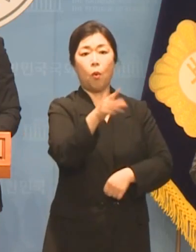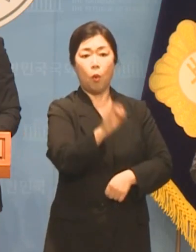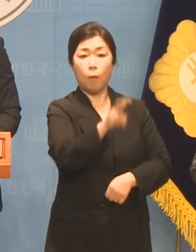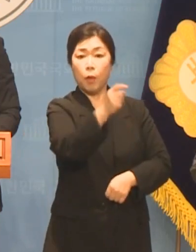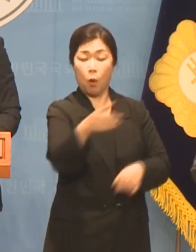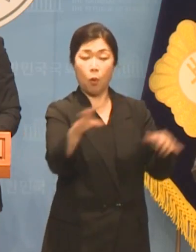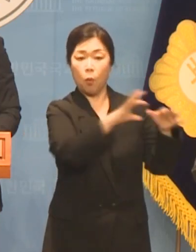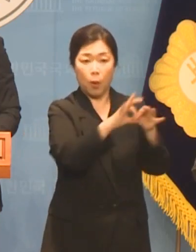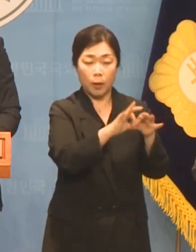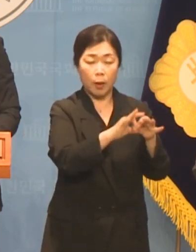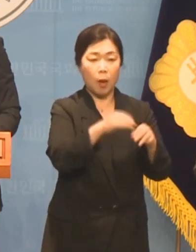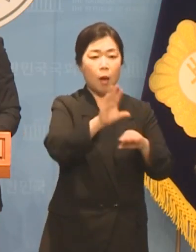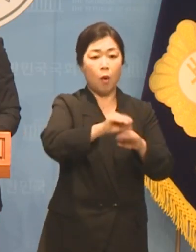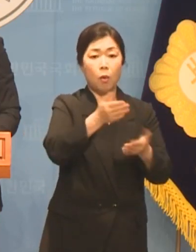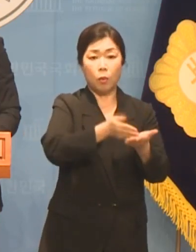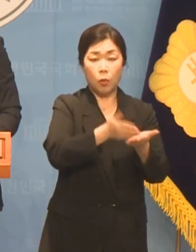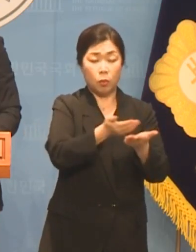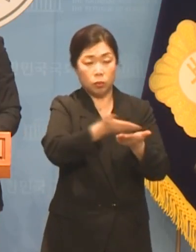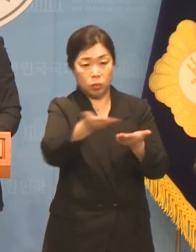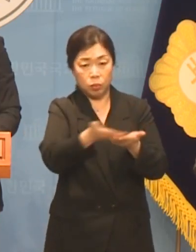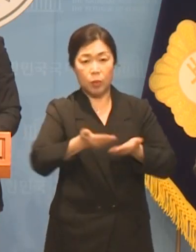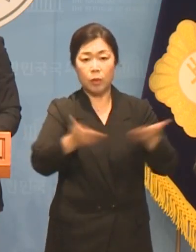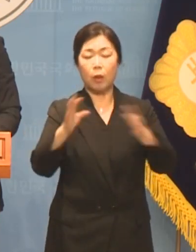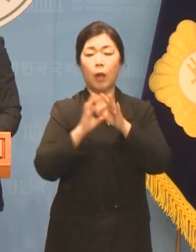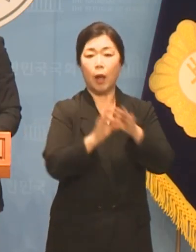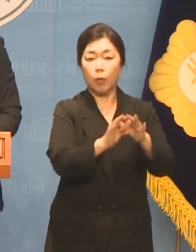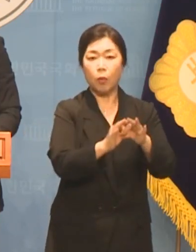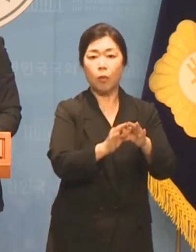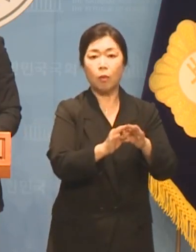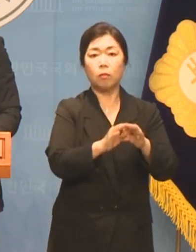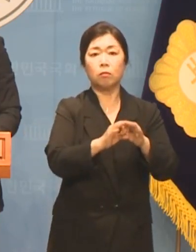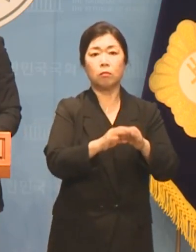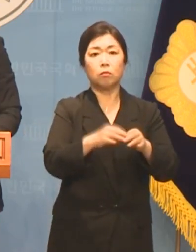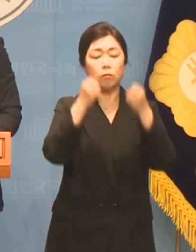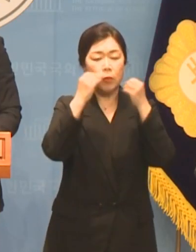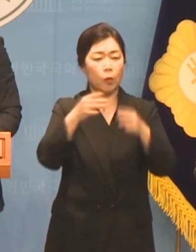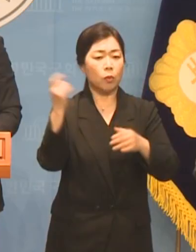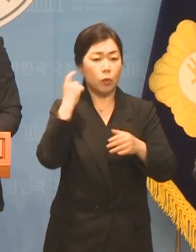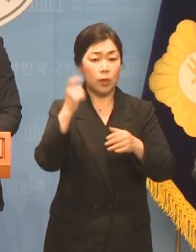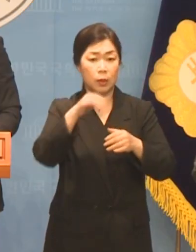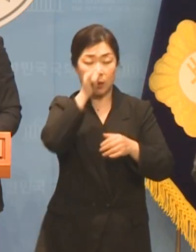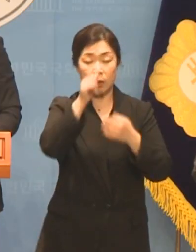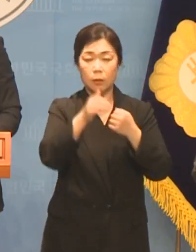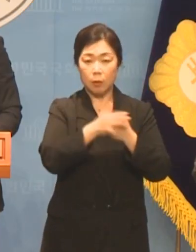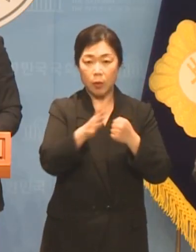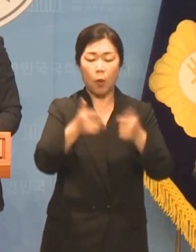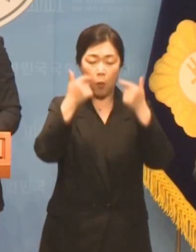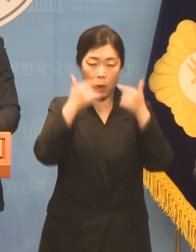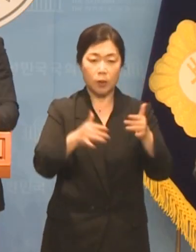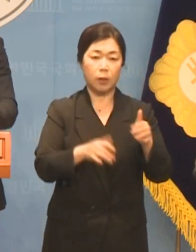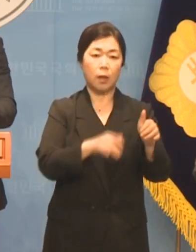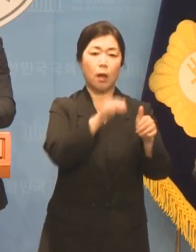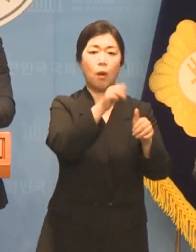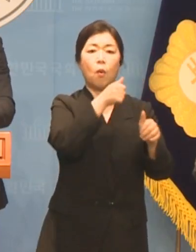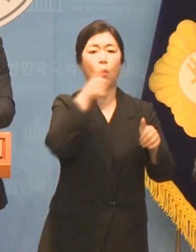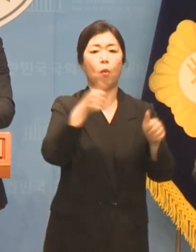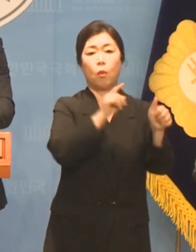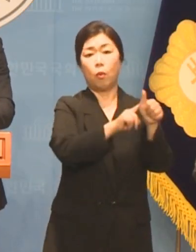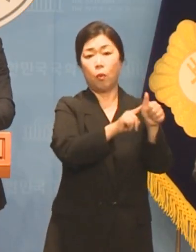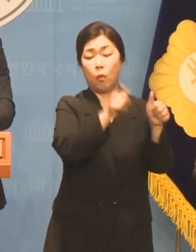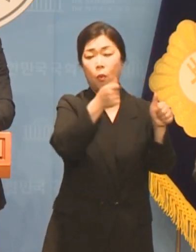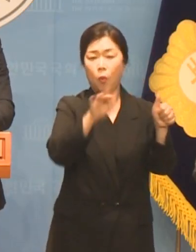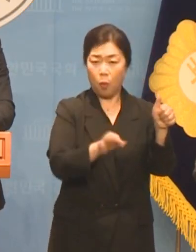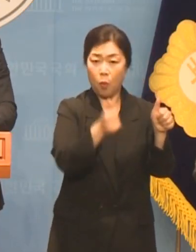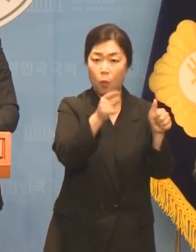씨의 관계는 언론 보도 등을 통해 계속해서 새로운 사실이 발굴되고 있다는 점은 명백한 말들입니다. 그렇기